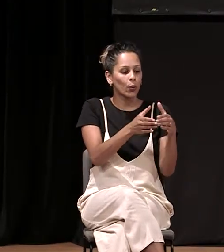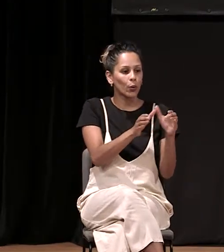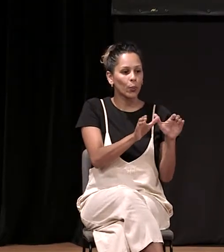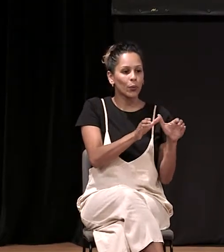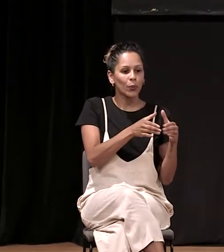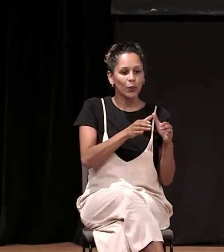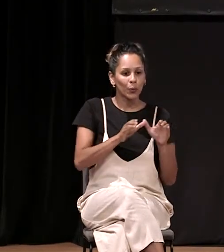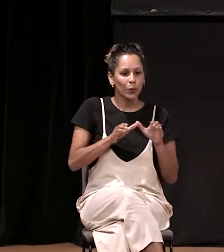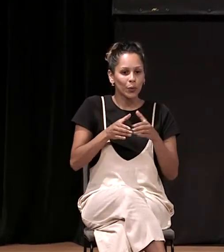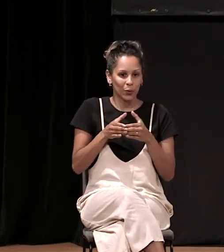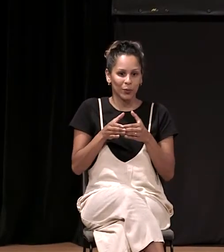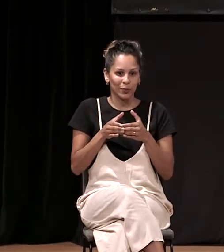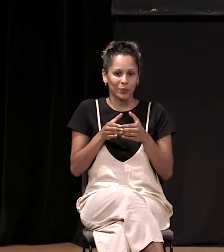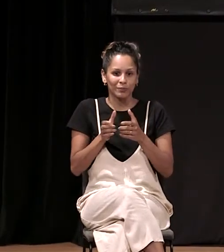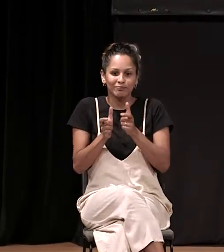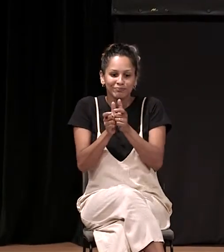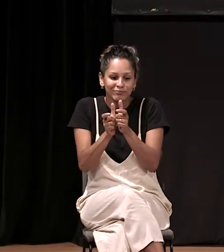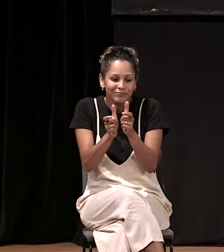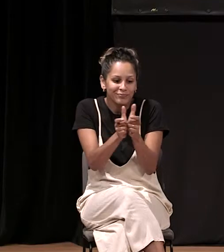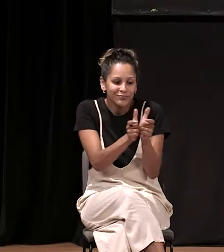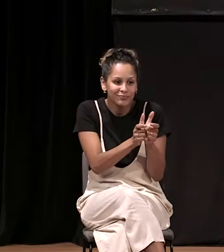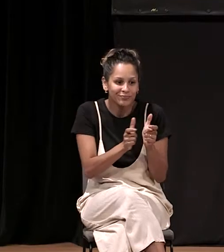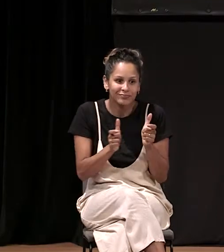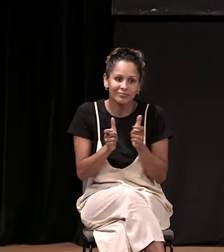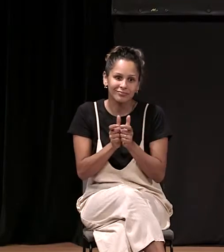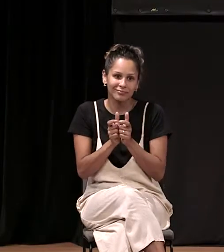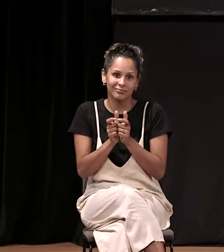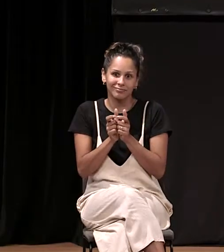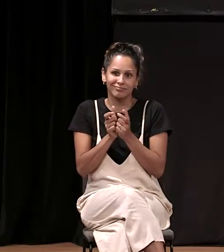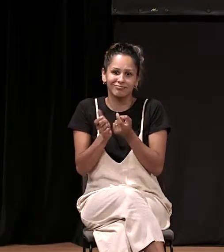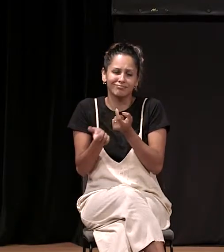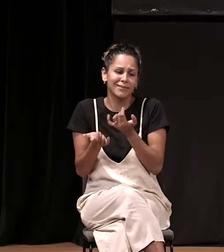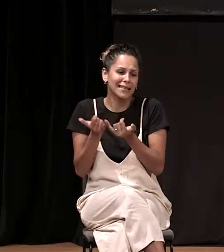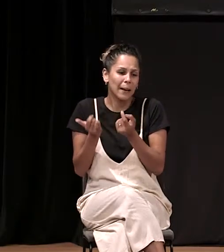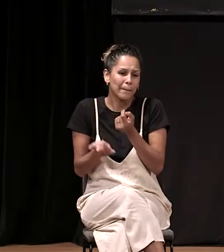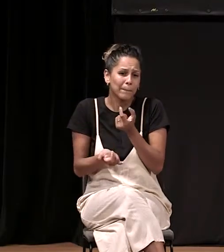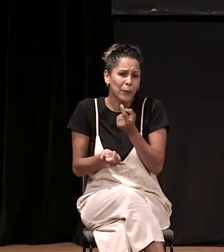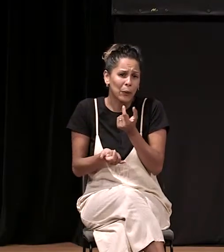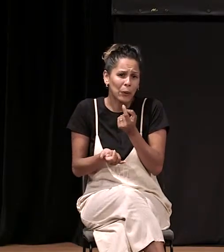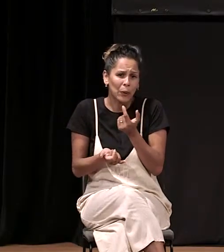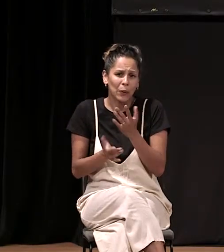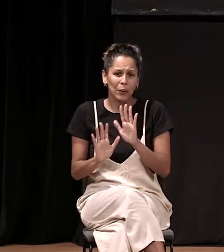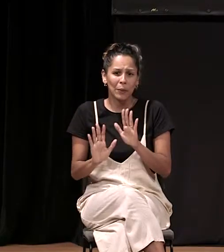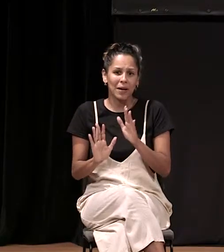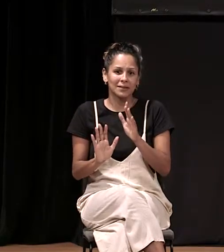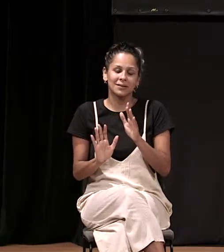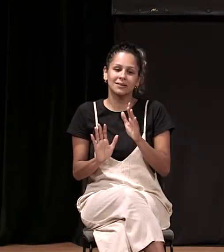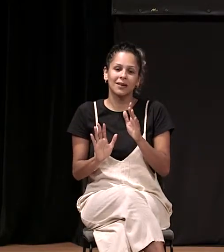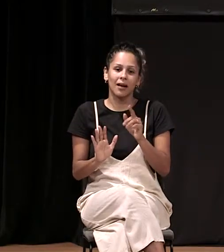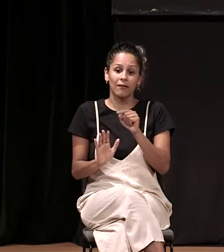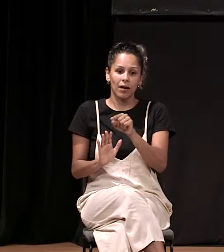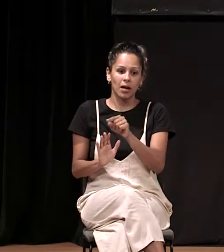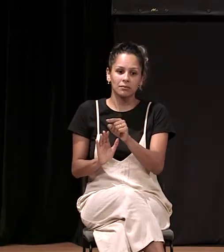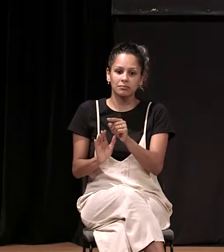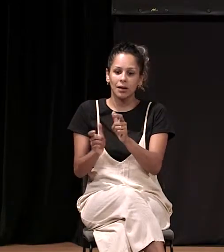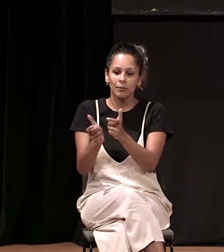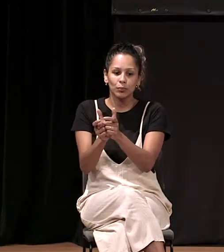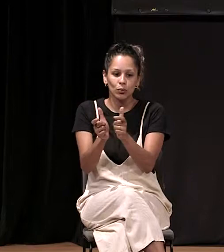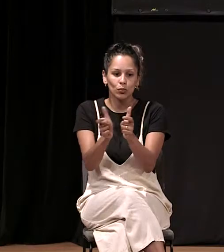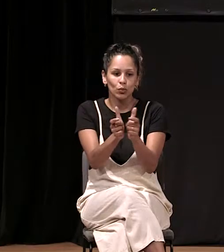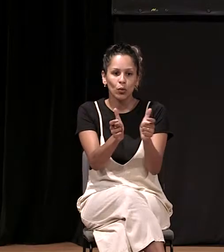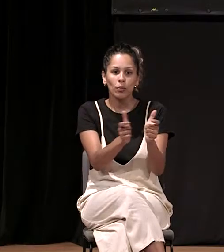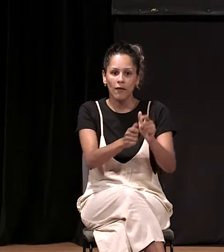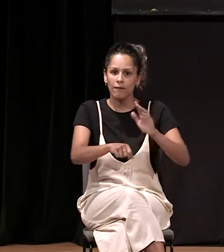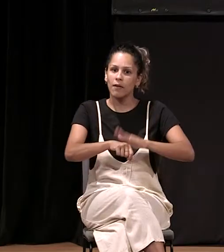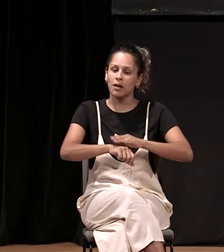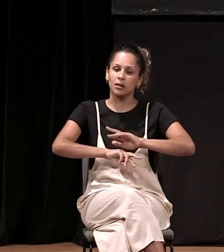às vezes, diz, bom, tirar uma estrela no mar pode não fazer diferença, mas vai fazer diferença para essa estrela, vai fazer diferença para esse